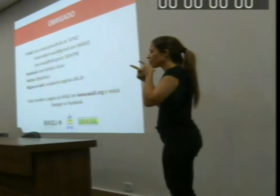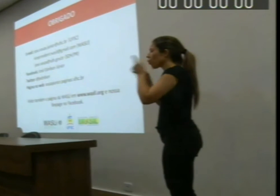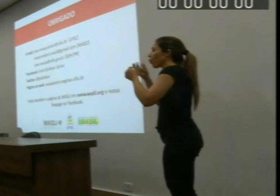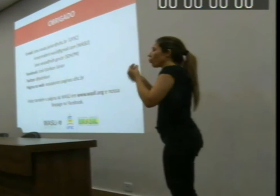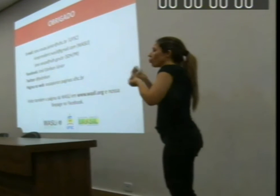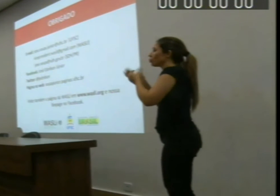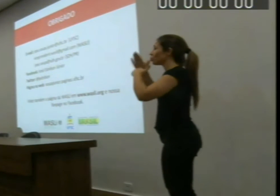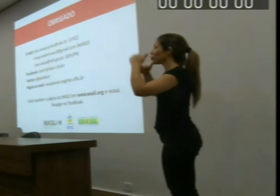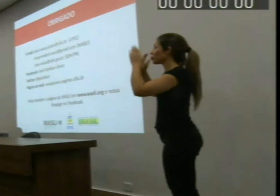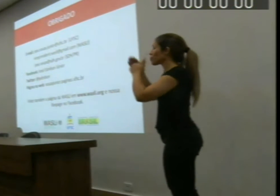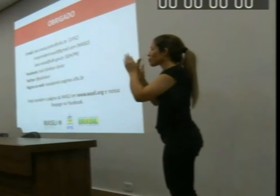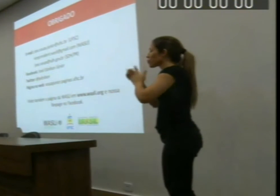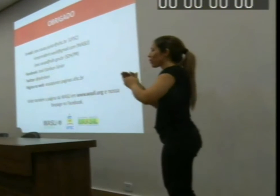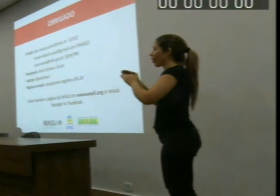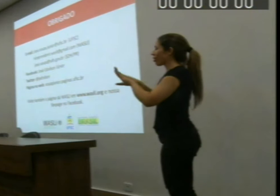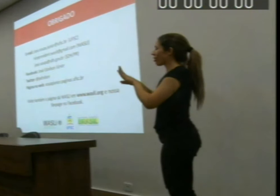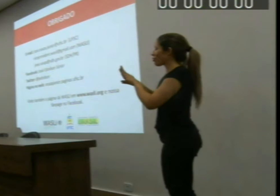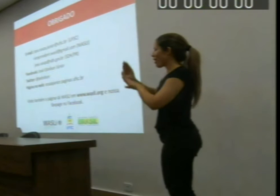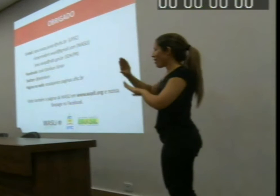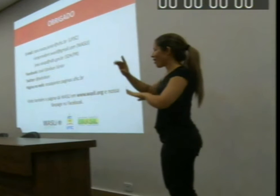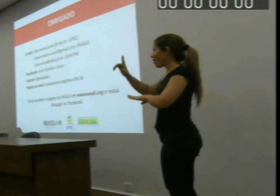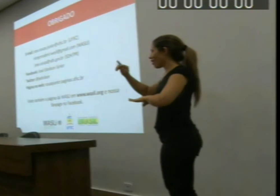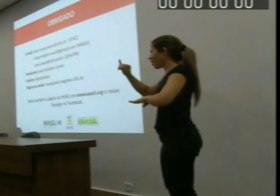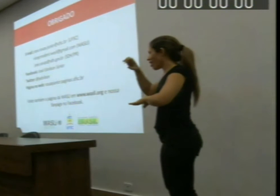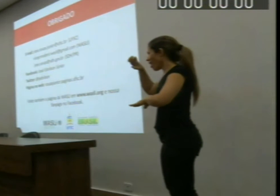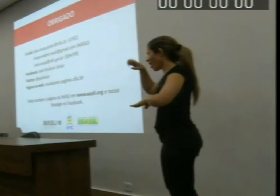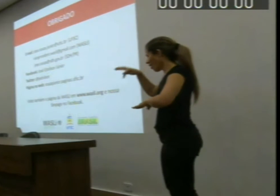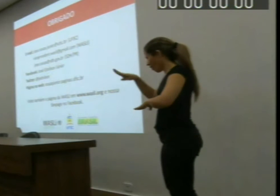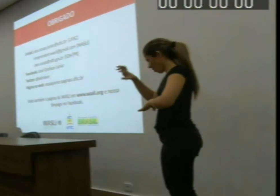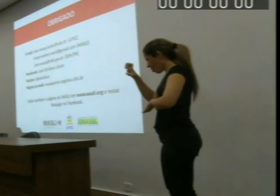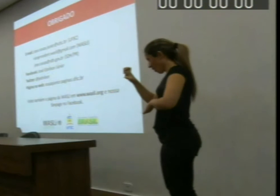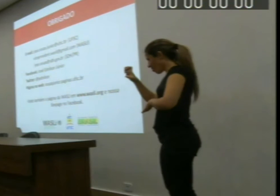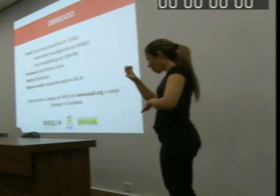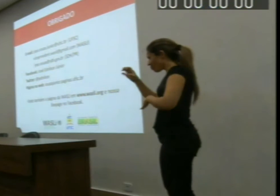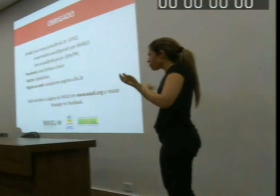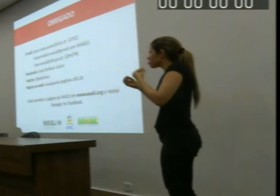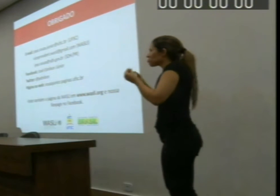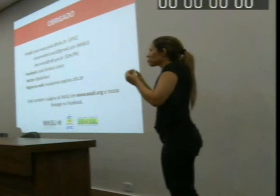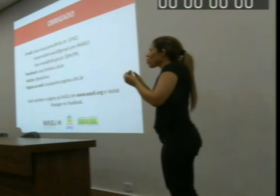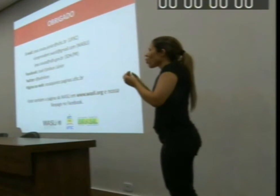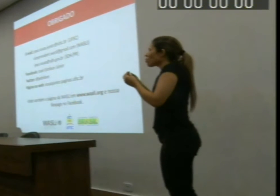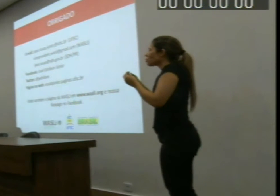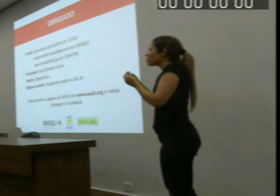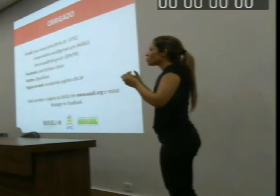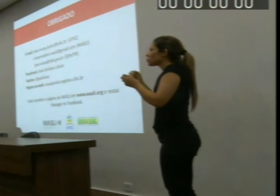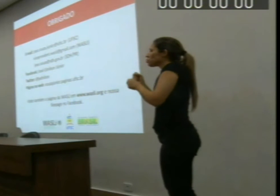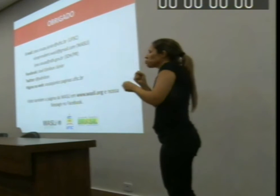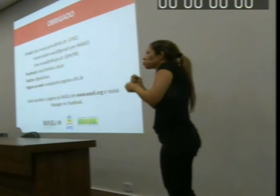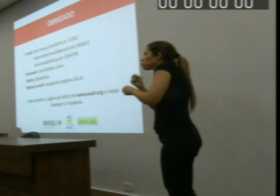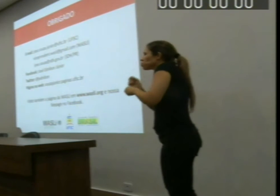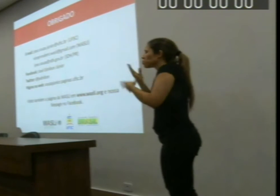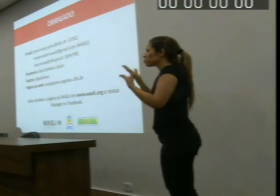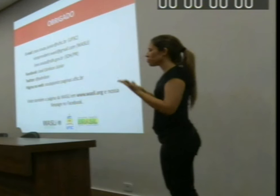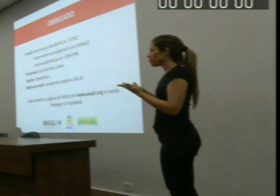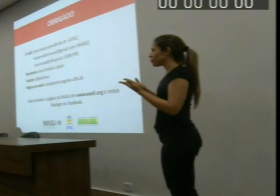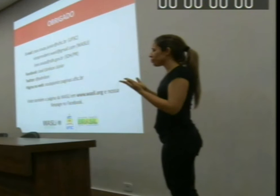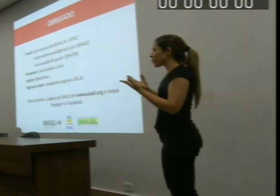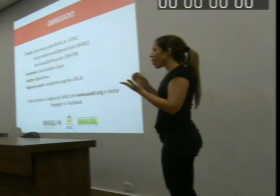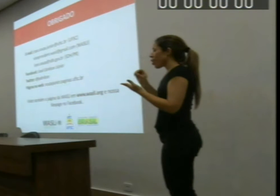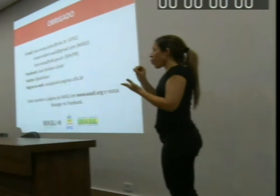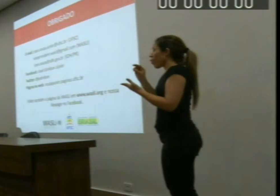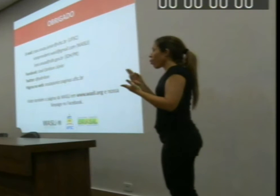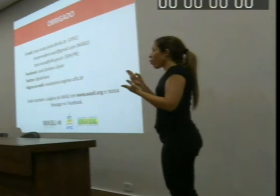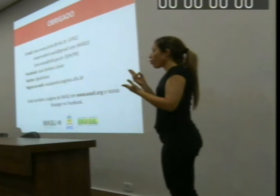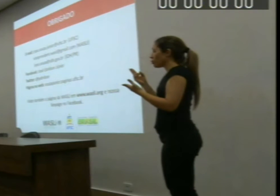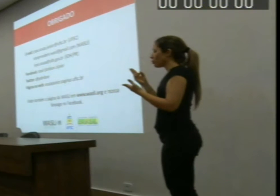e do cliente né Eh a questão da da construção ou eh de seguir